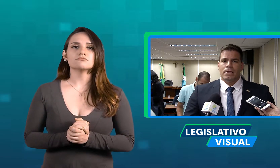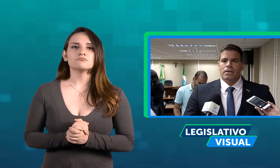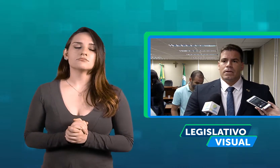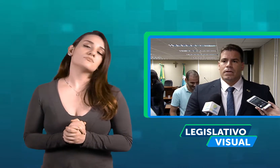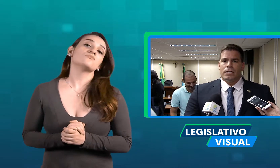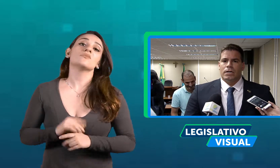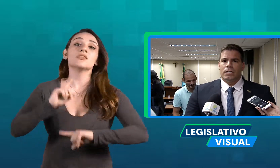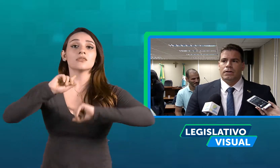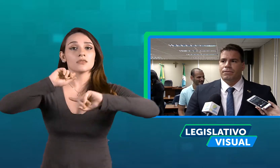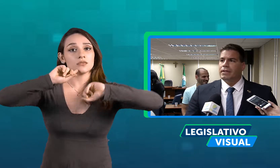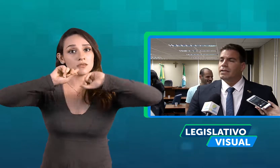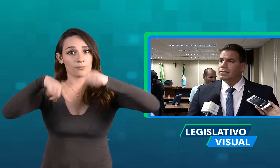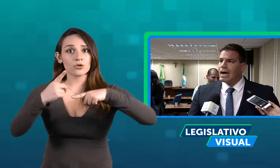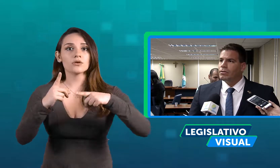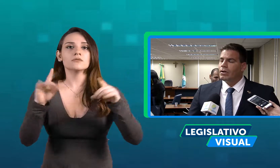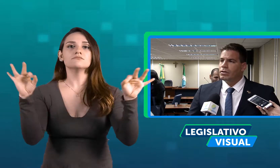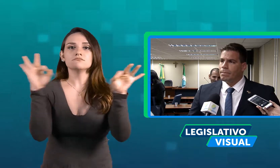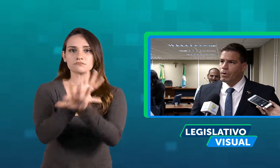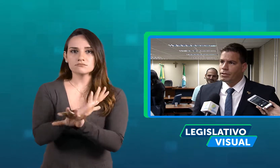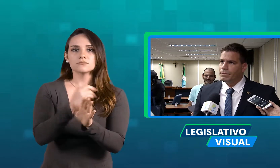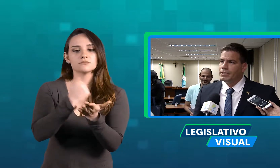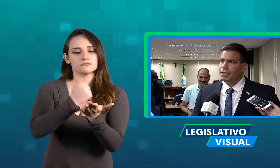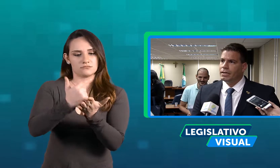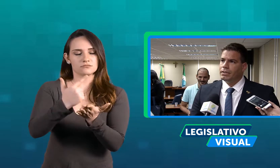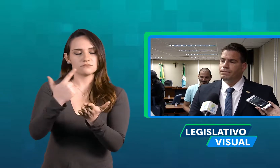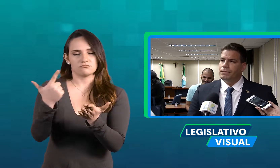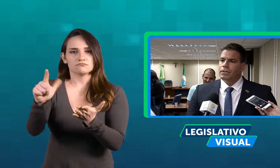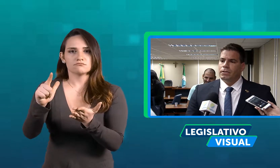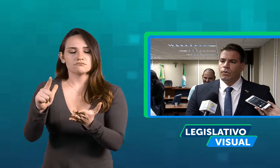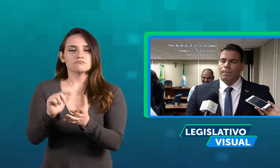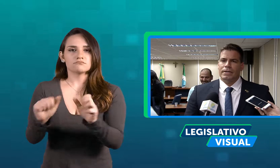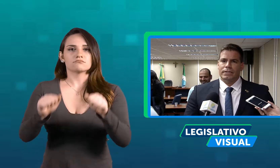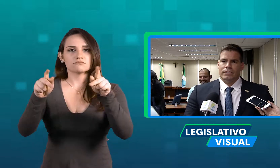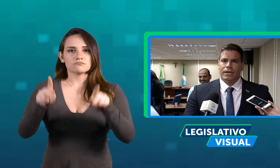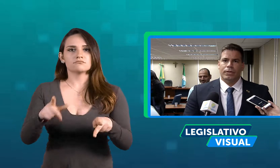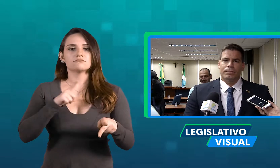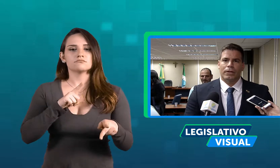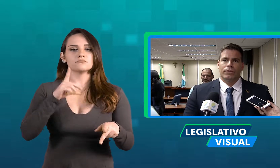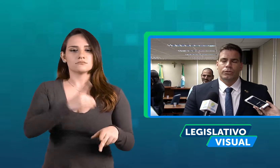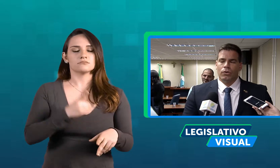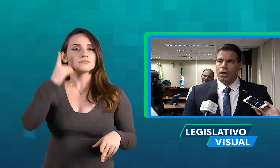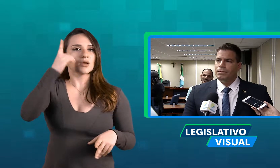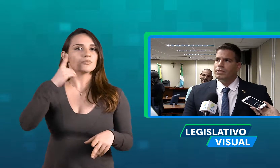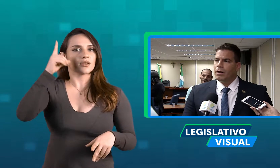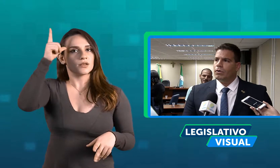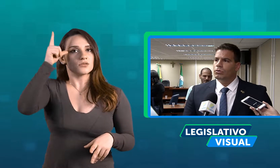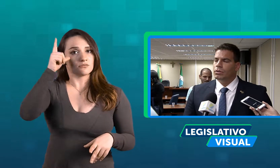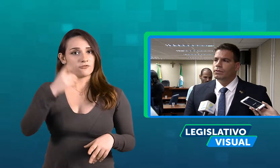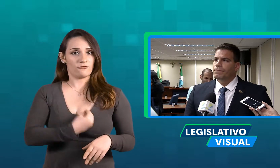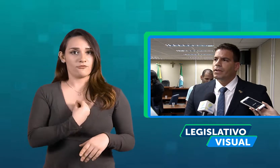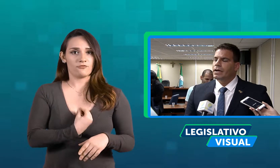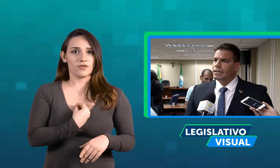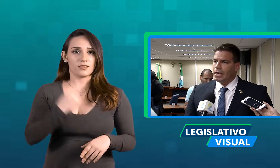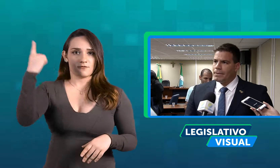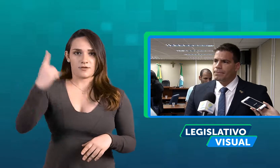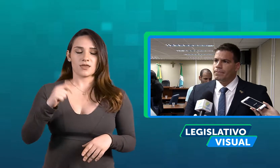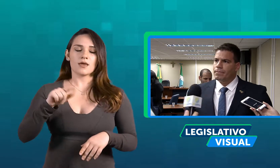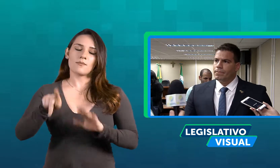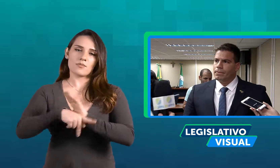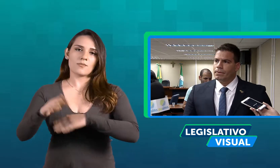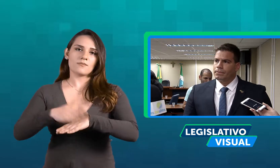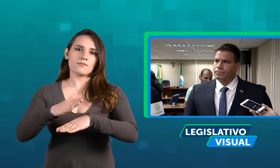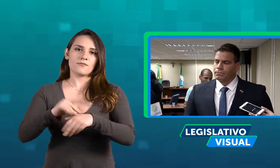ser finalizado na nossa próxima agenda, com a presença aí do deputado Lídio Lopes, que é o autor aí da